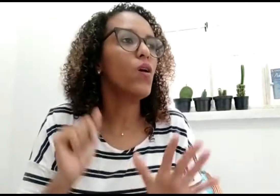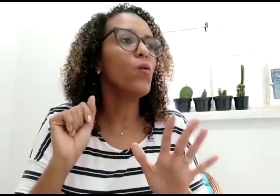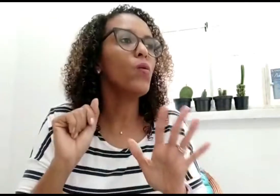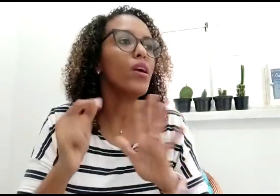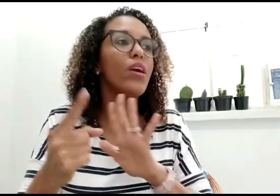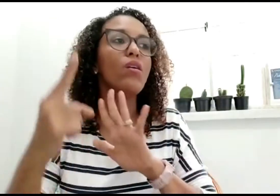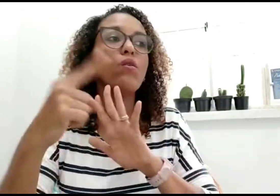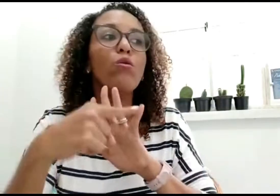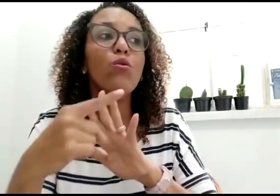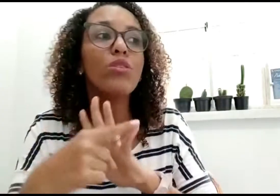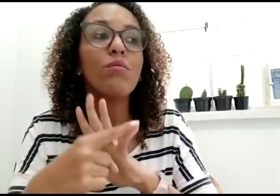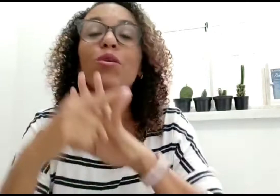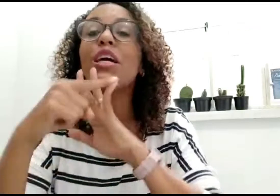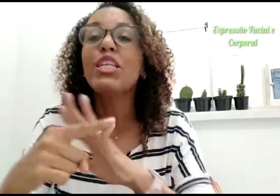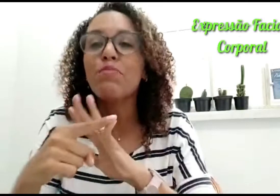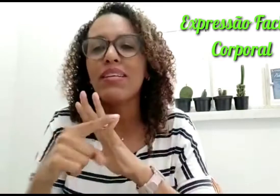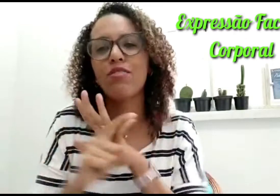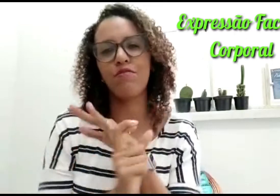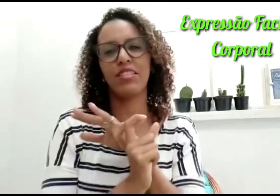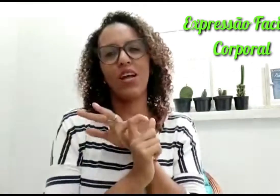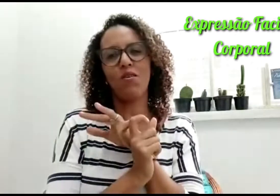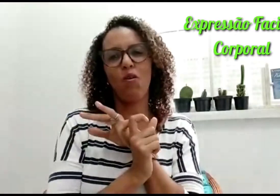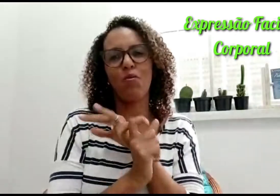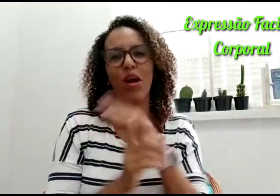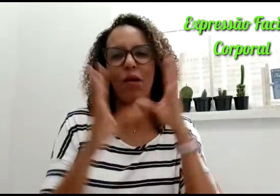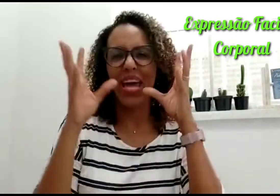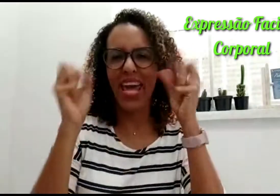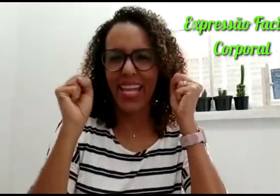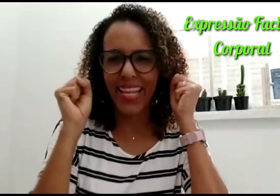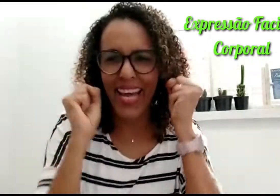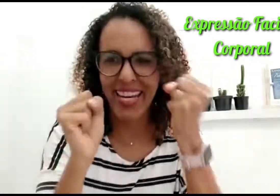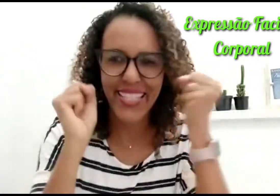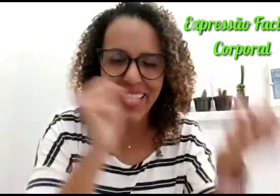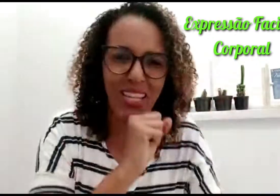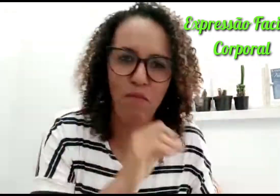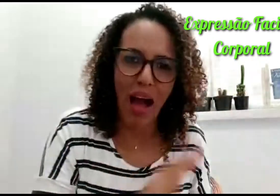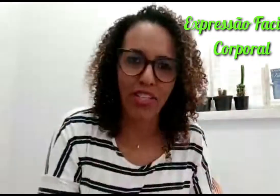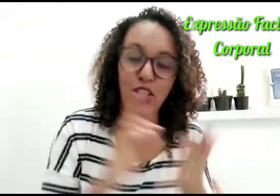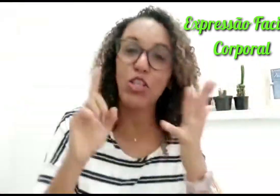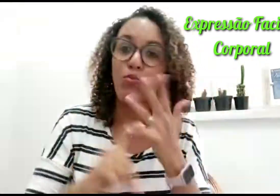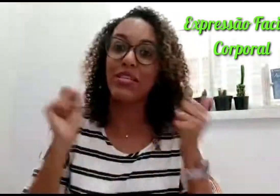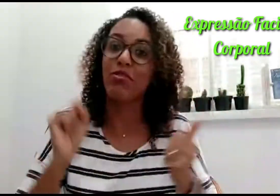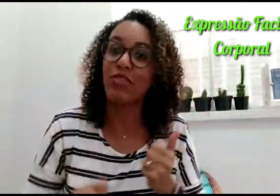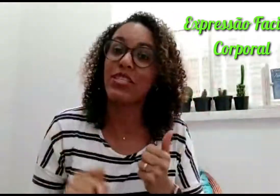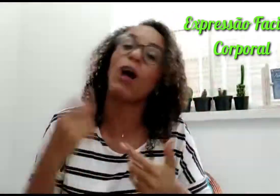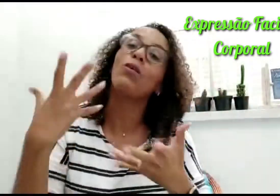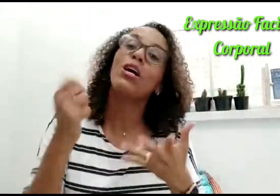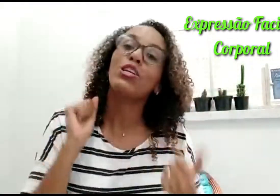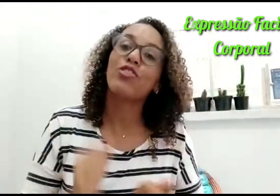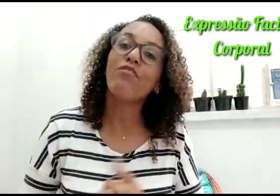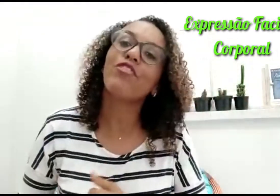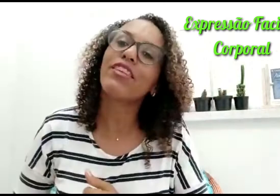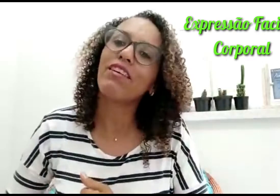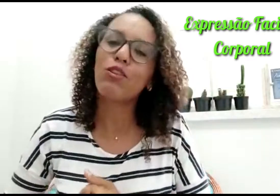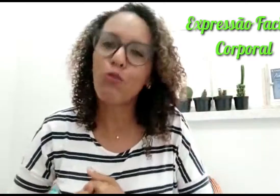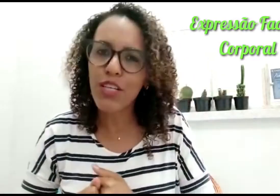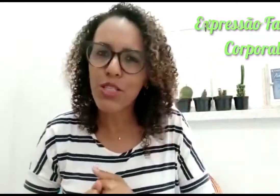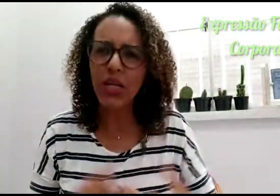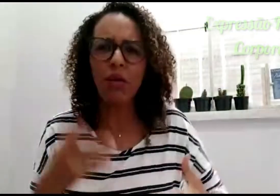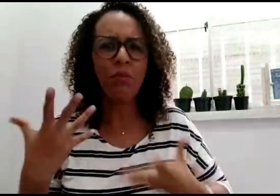Então, e o último, expressão facial e corporal. Eita, esse é demais. Expressão facial. Já vou tirar uma dúvida sua, que